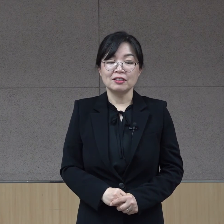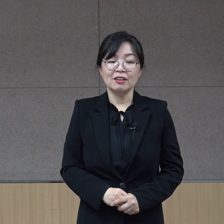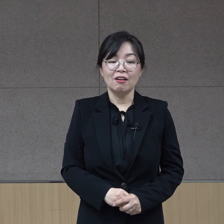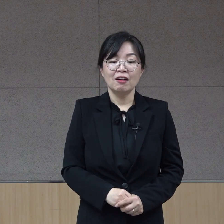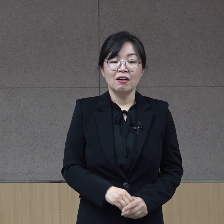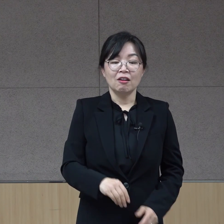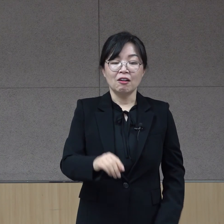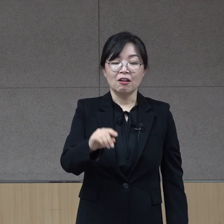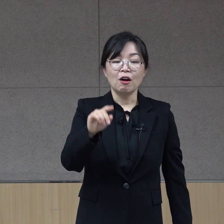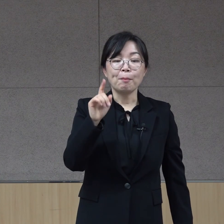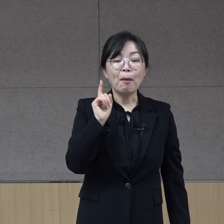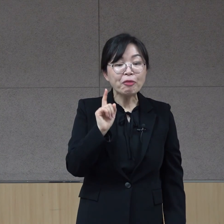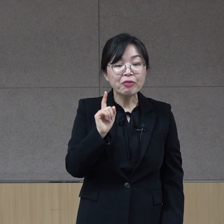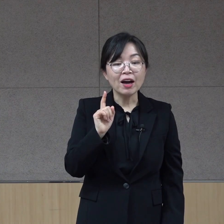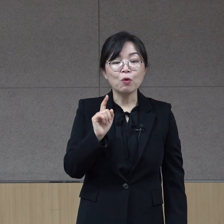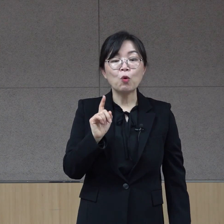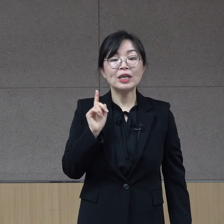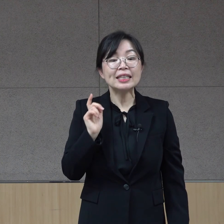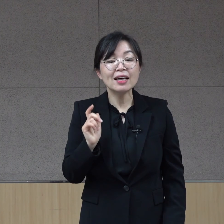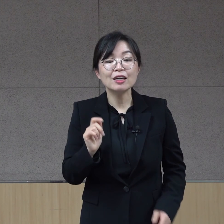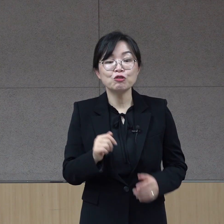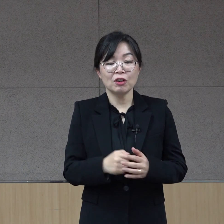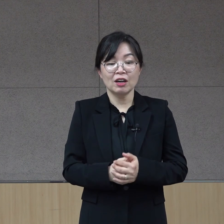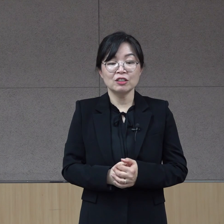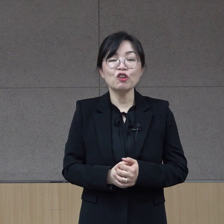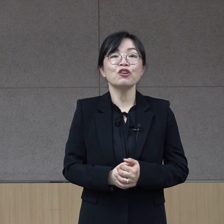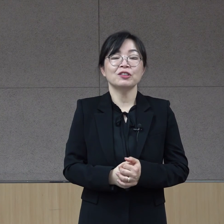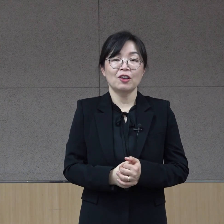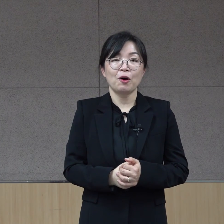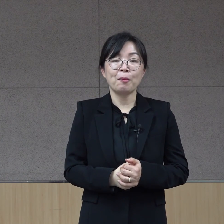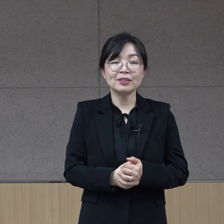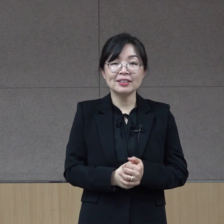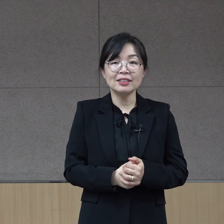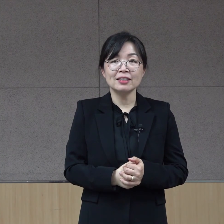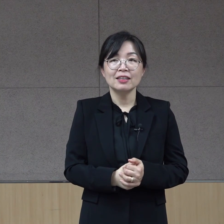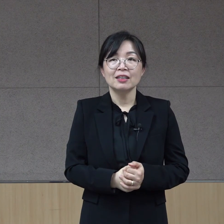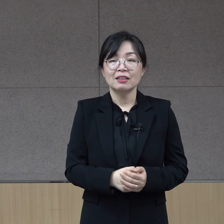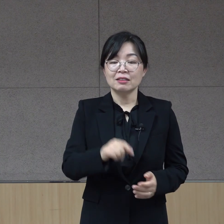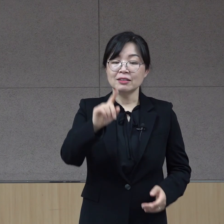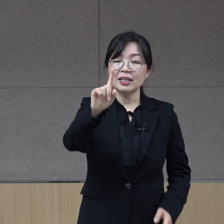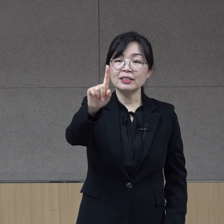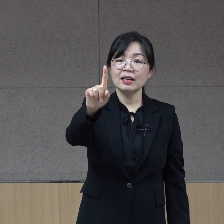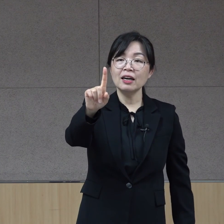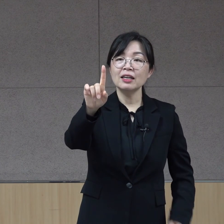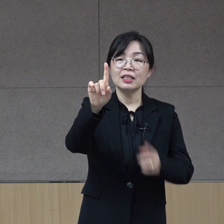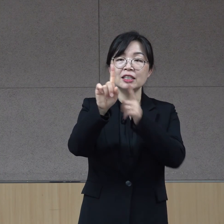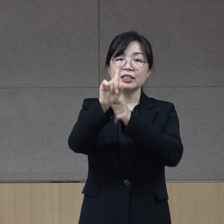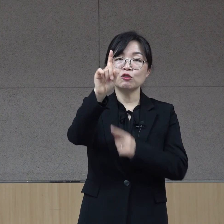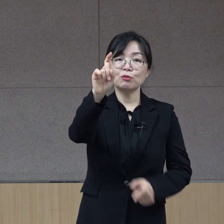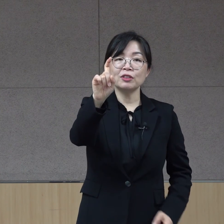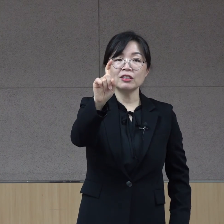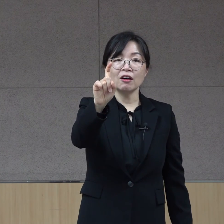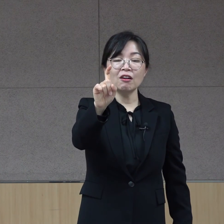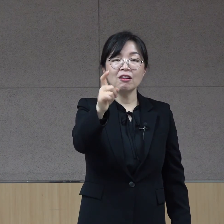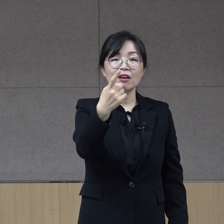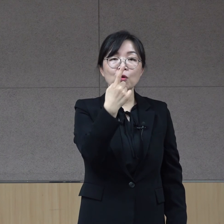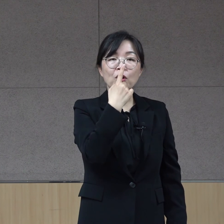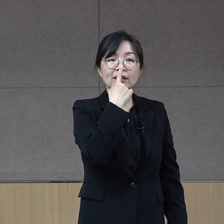수화는요. 멋하고 있다라는 수화가 섞였어요. 멋은 살짝 일지를 구부려서 코에